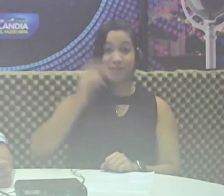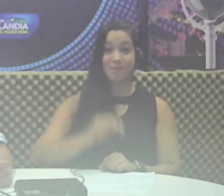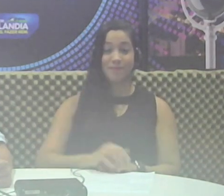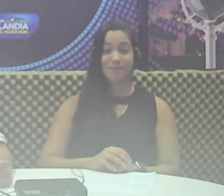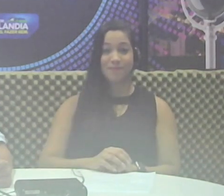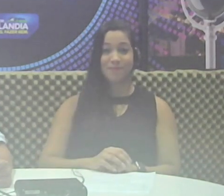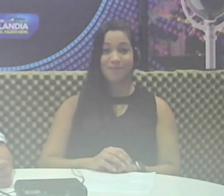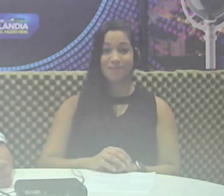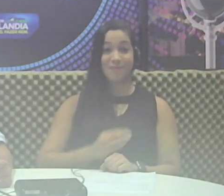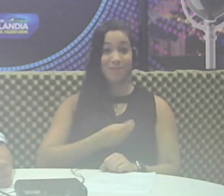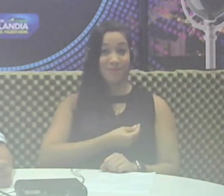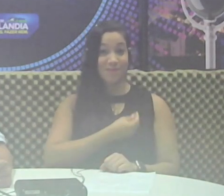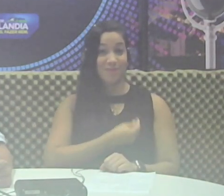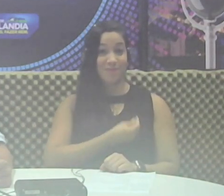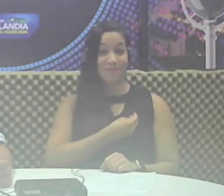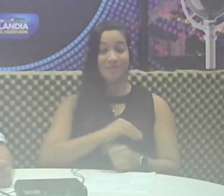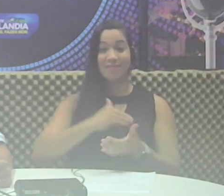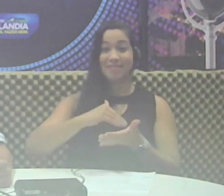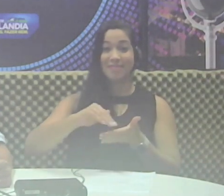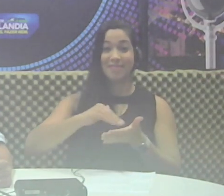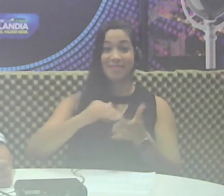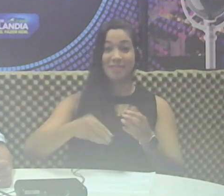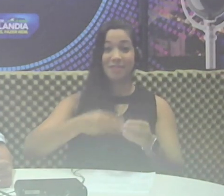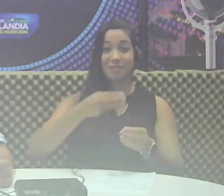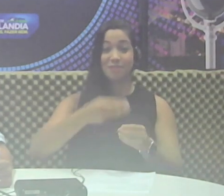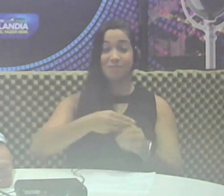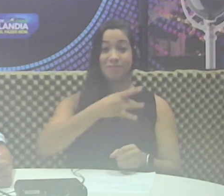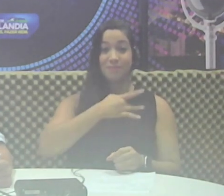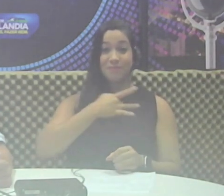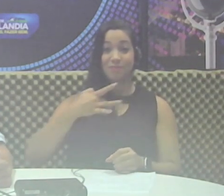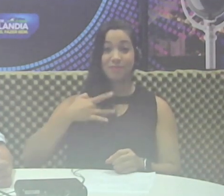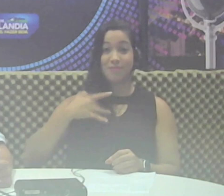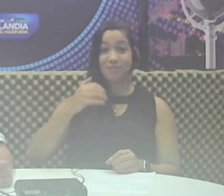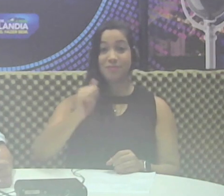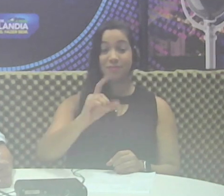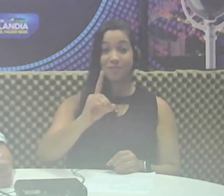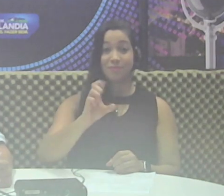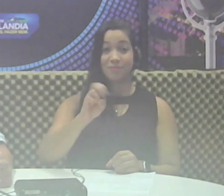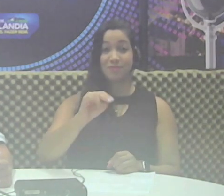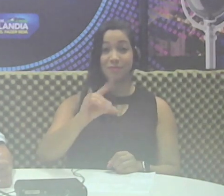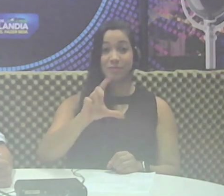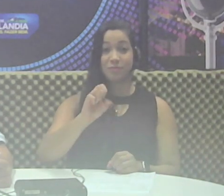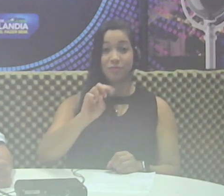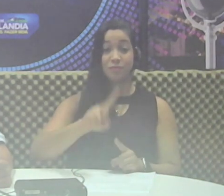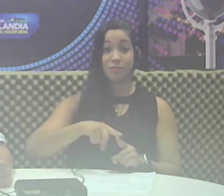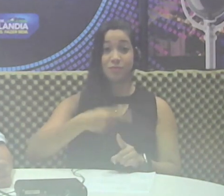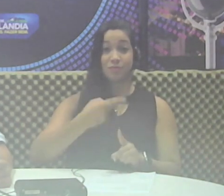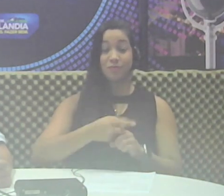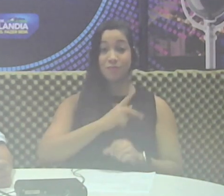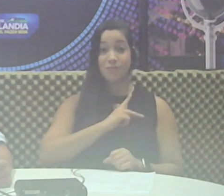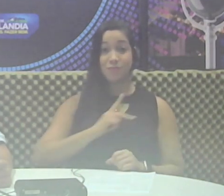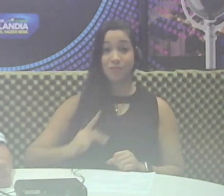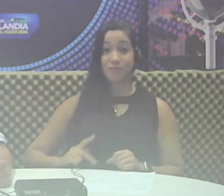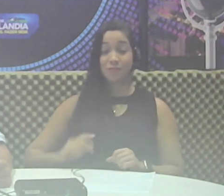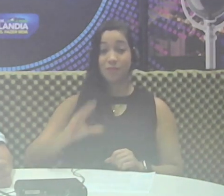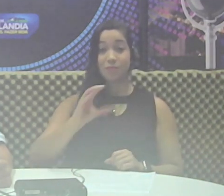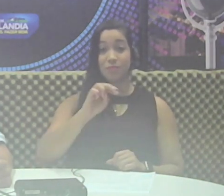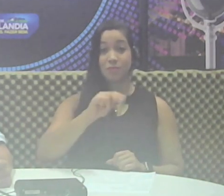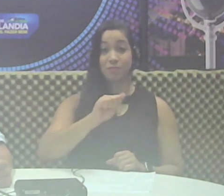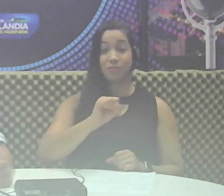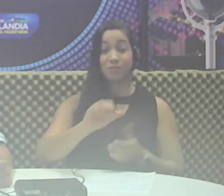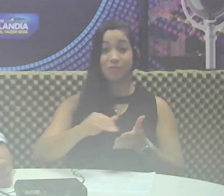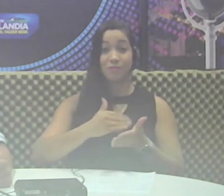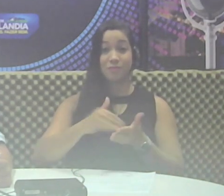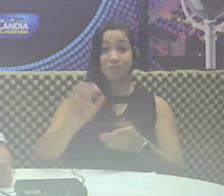do secretário municipal de saúde, Adenilson Lima, e do presidente do CONAS e secretário de Estado de Saúde de Minas